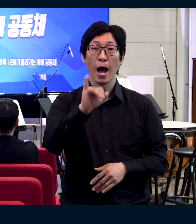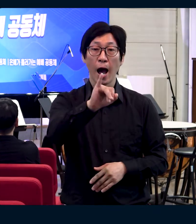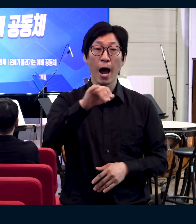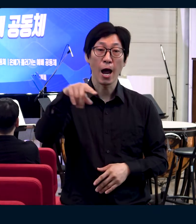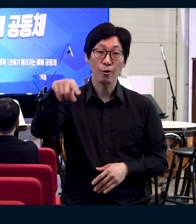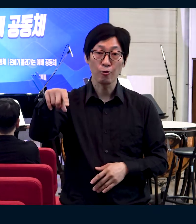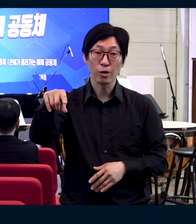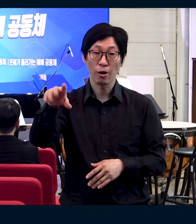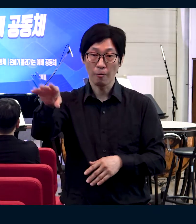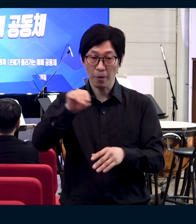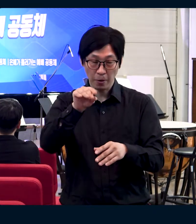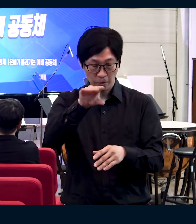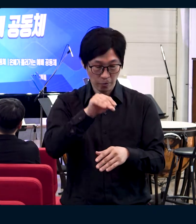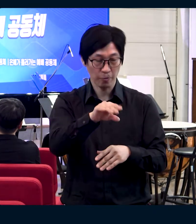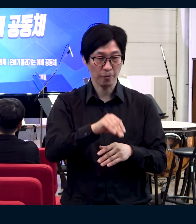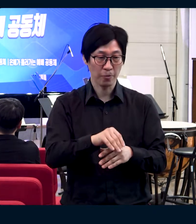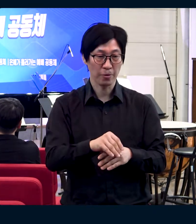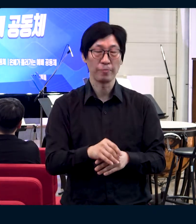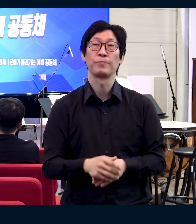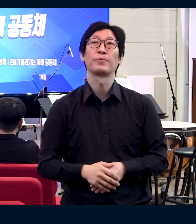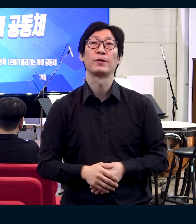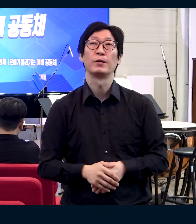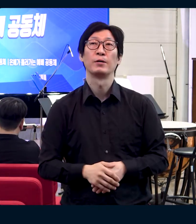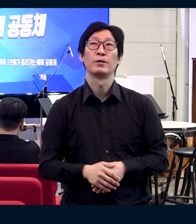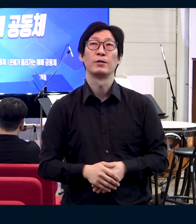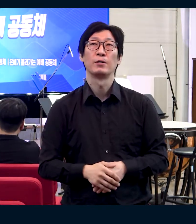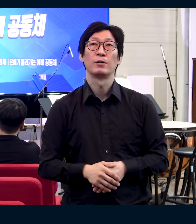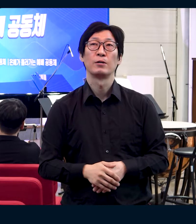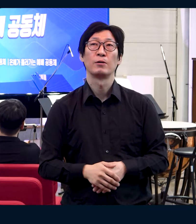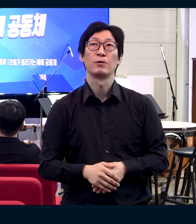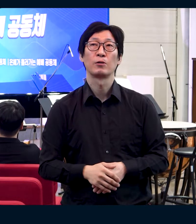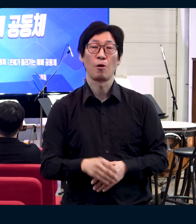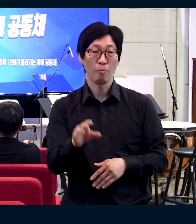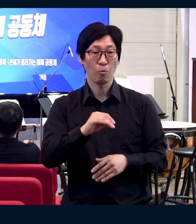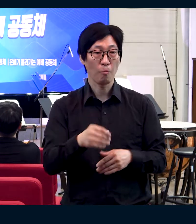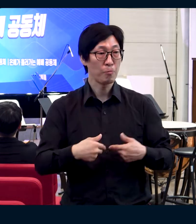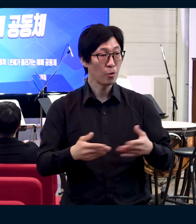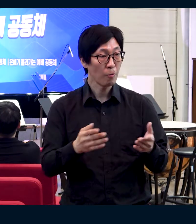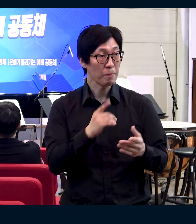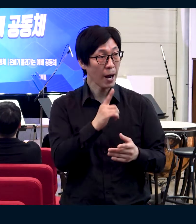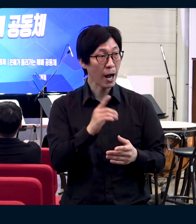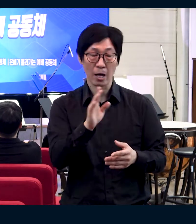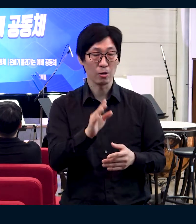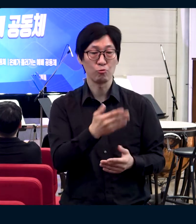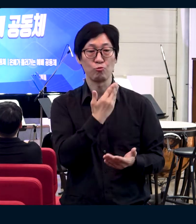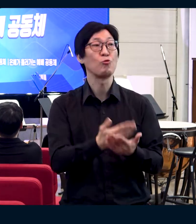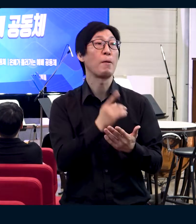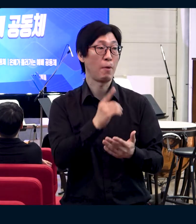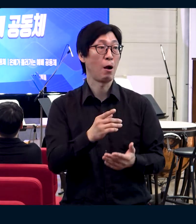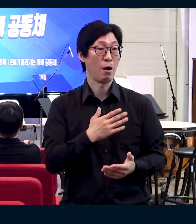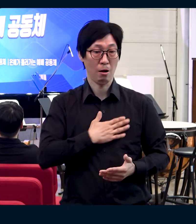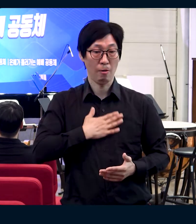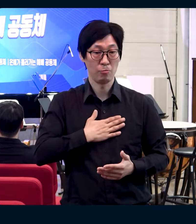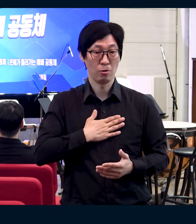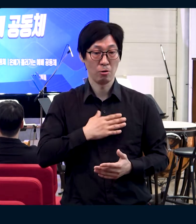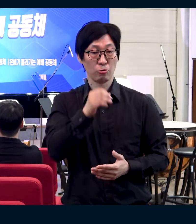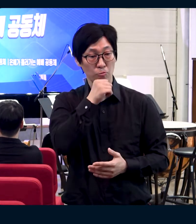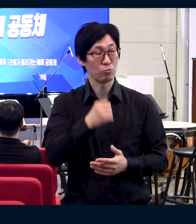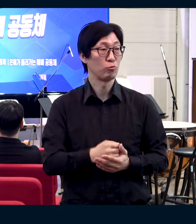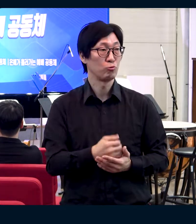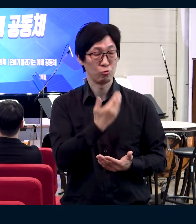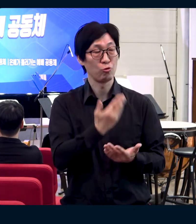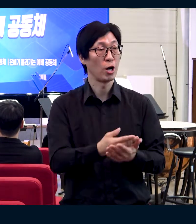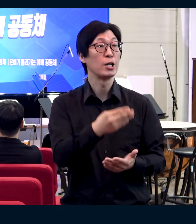말에서 변형시킨 그런 말인데, 그런데 쓸데없는 말은 절대로 아니고요, 굉장히 중요한 말이고 또 나름